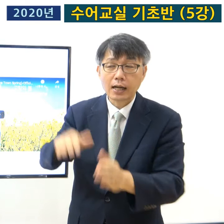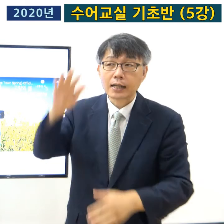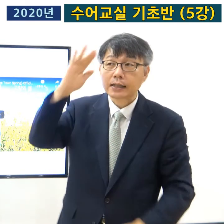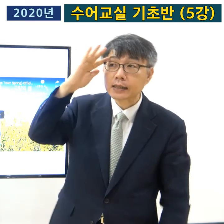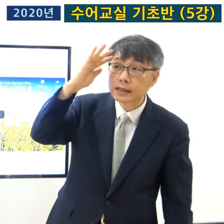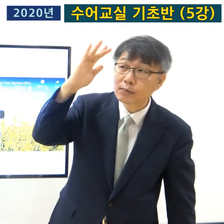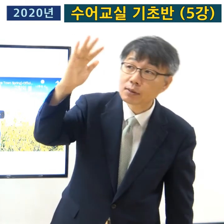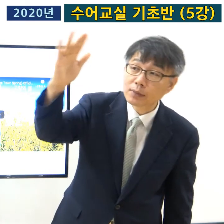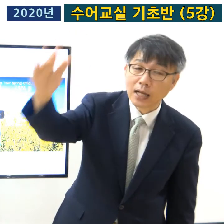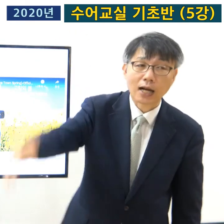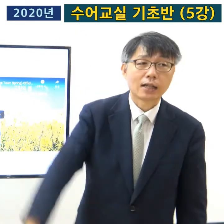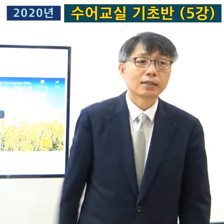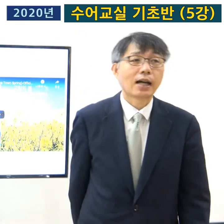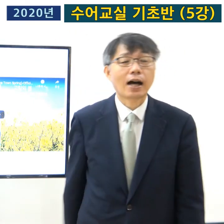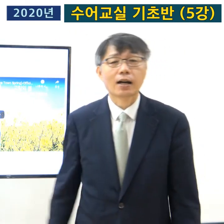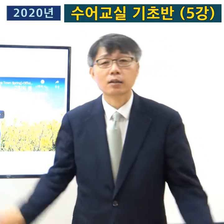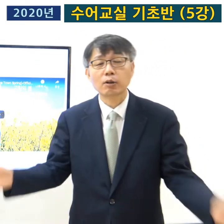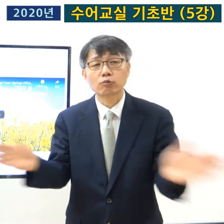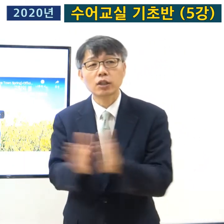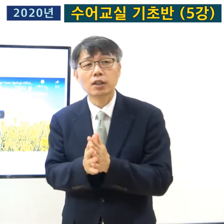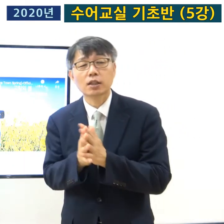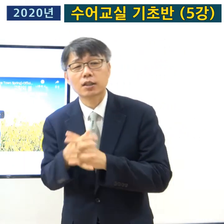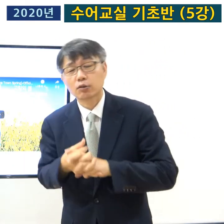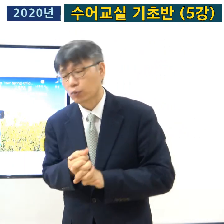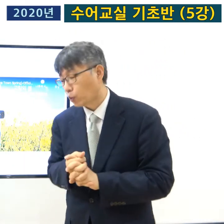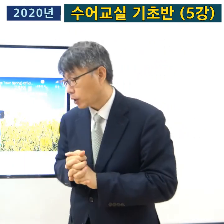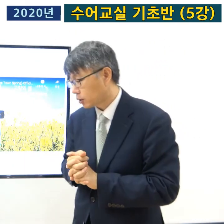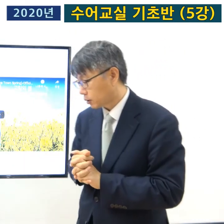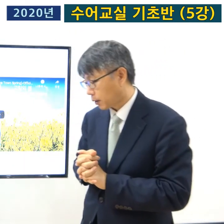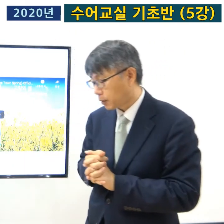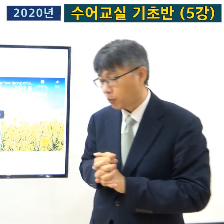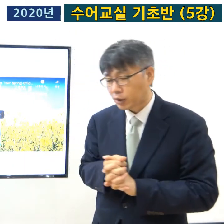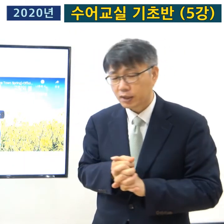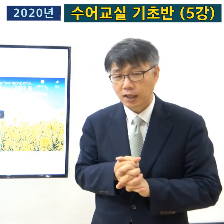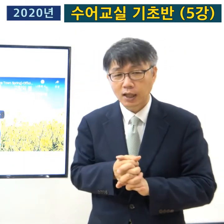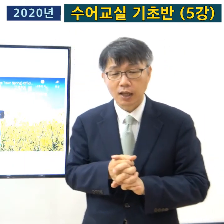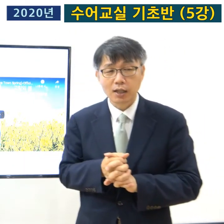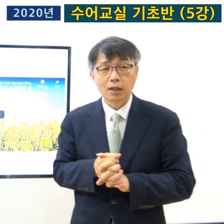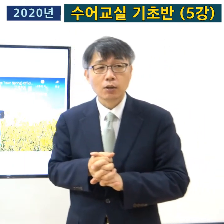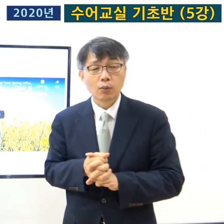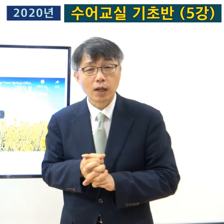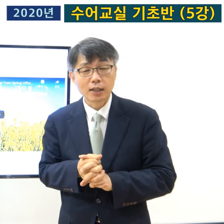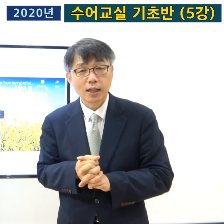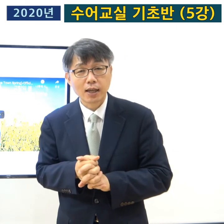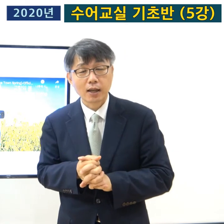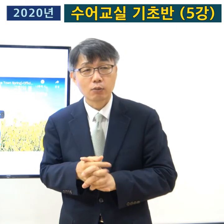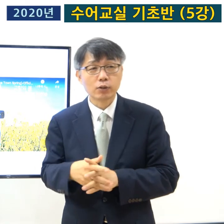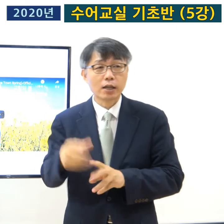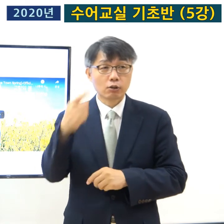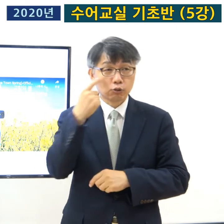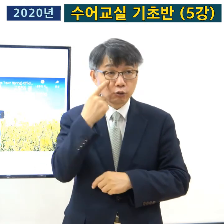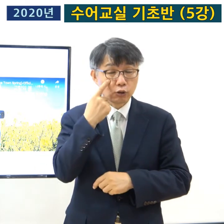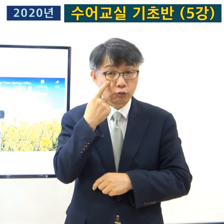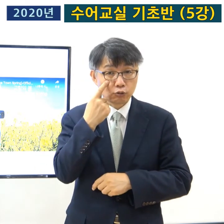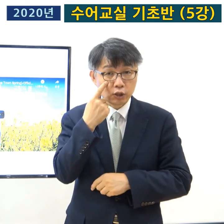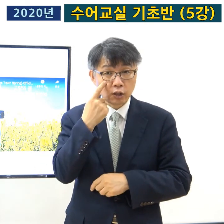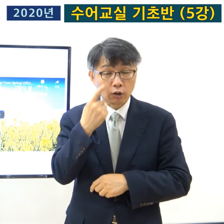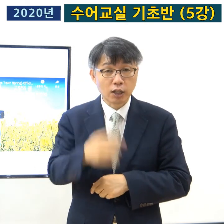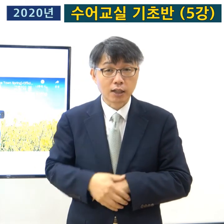때가 그립습니다. 자 그러면 우리 이제 노래를 이제 한번 해볼 텐데 노래할 때 우리의 시선은 어디 해야